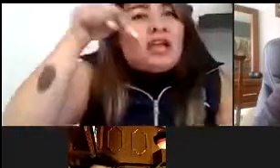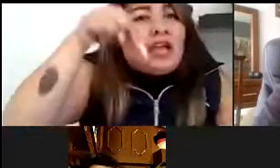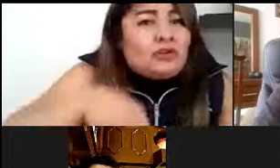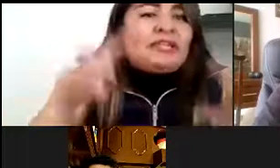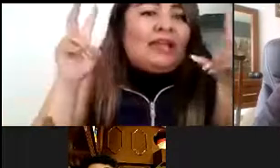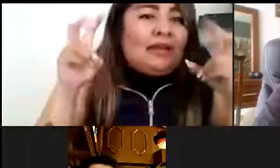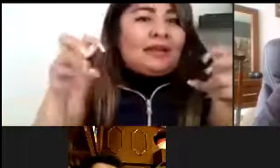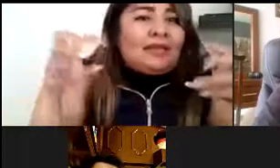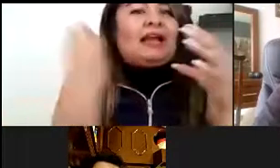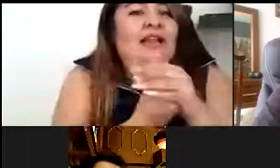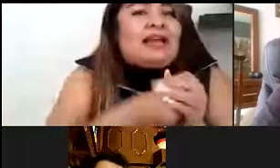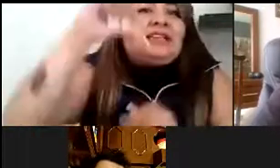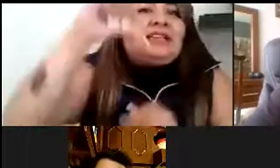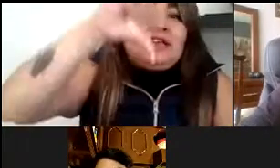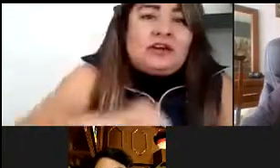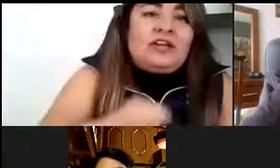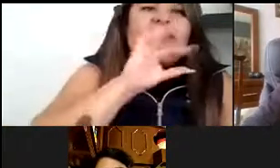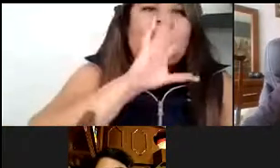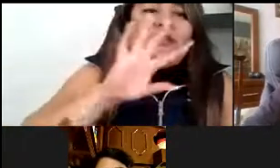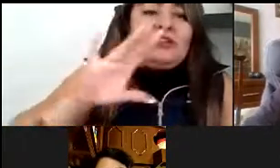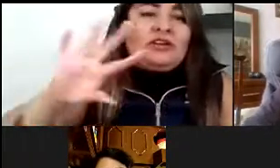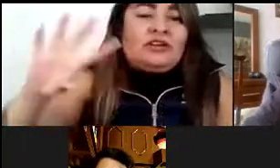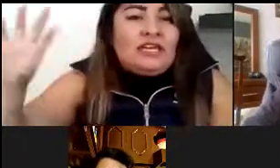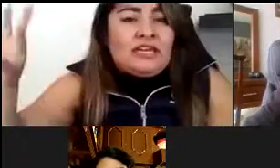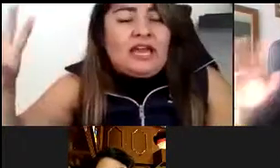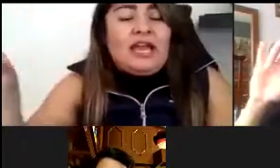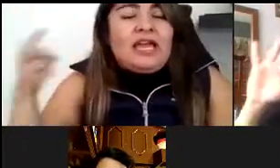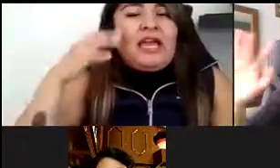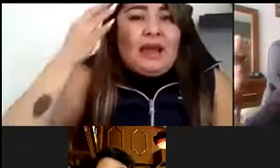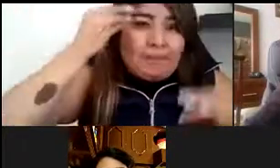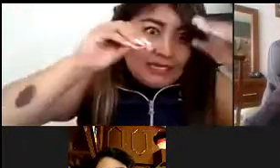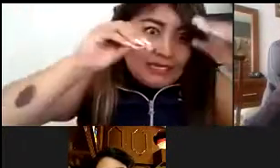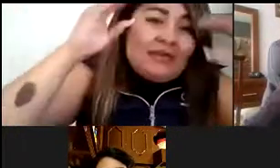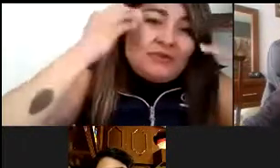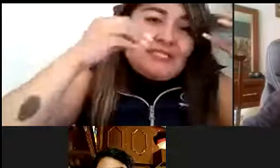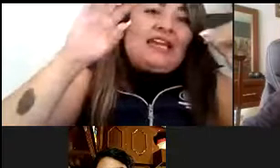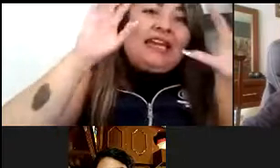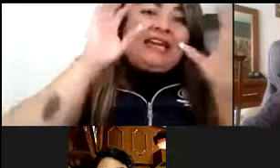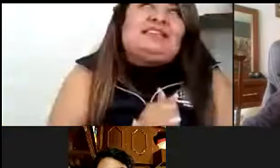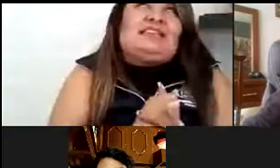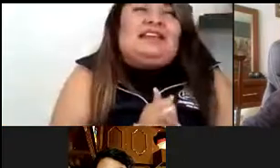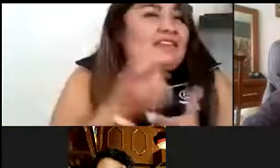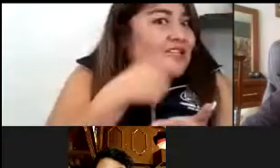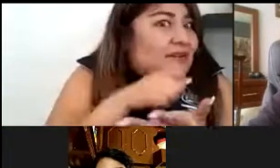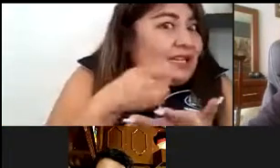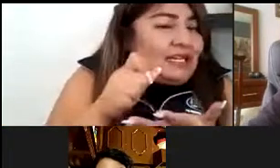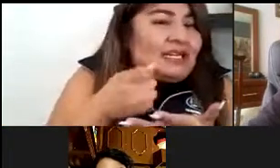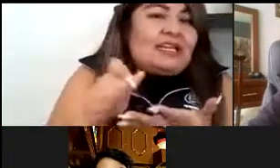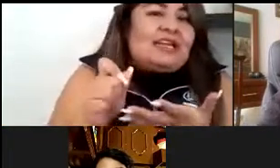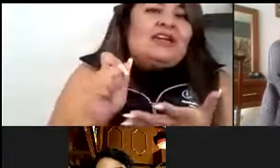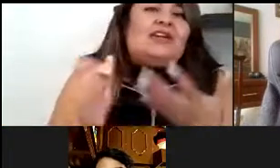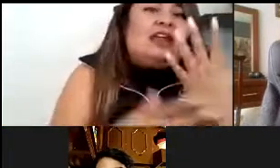Entonces, en el tema de la clase de hoy, dactilología, aprendimos que es